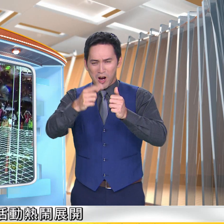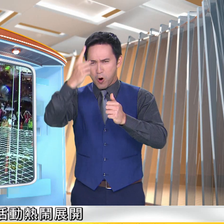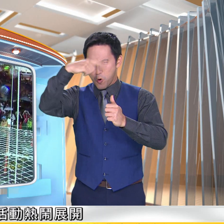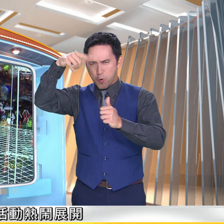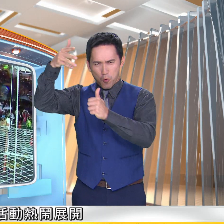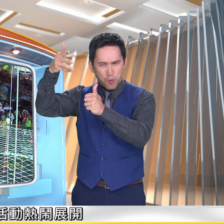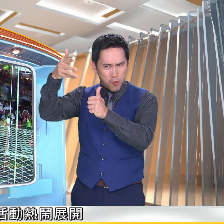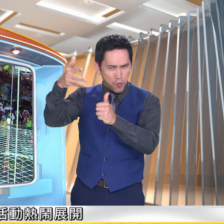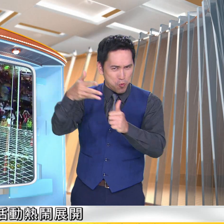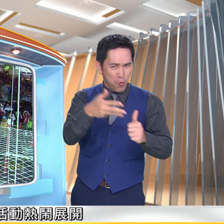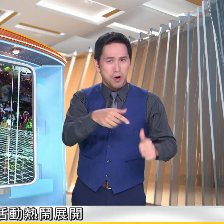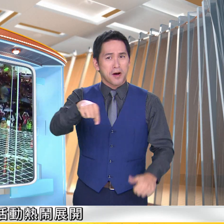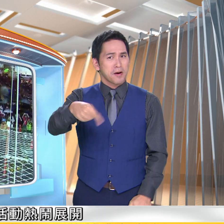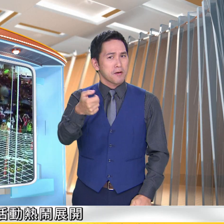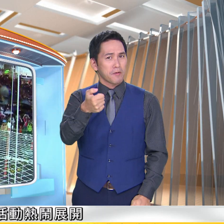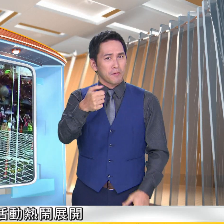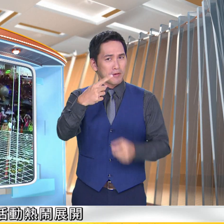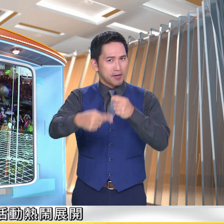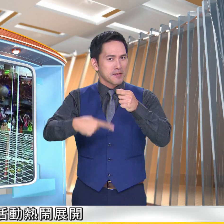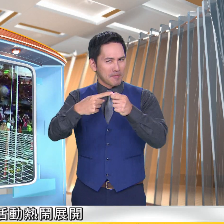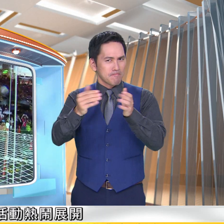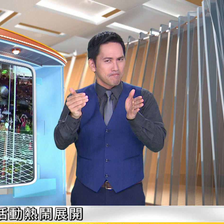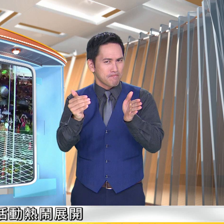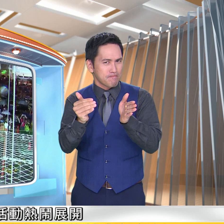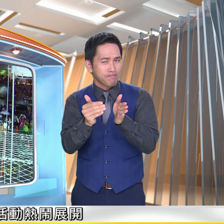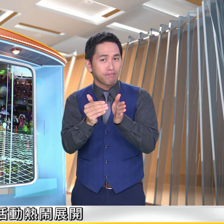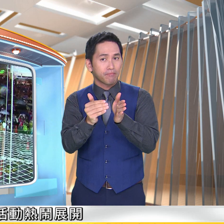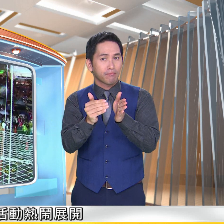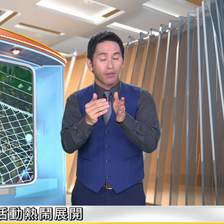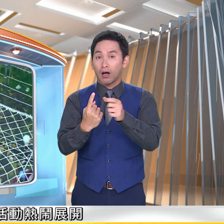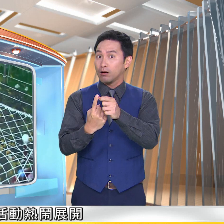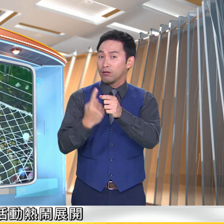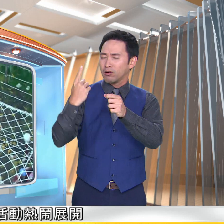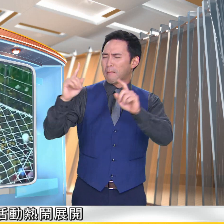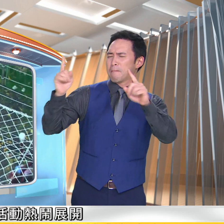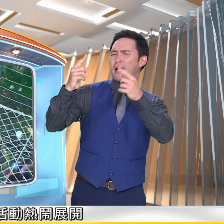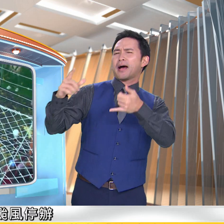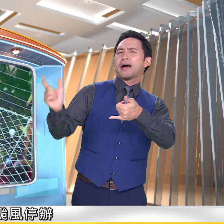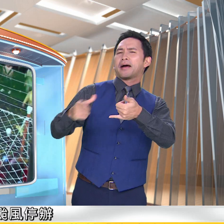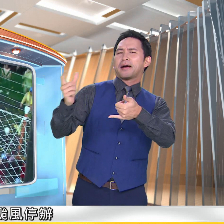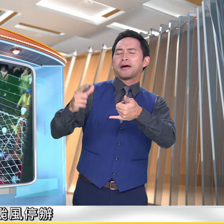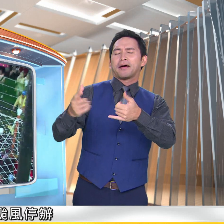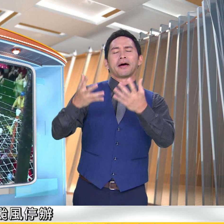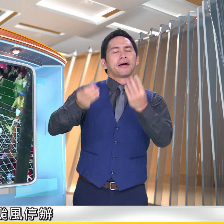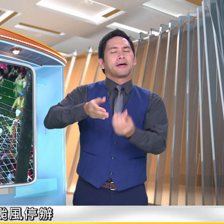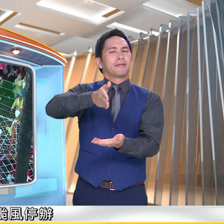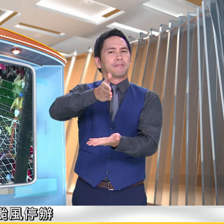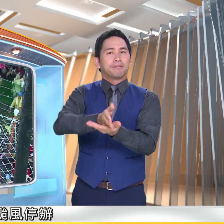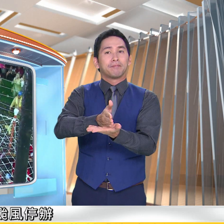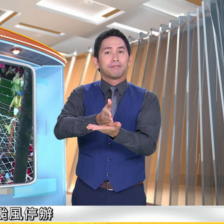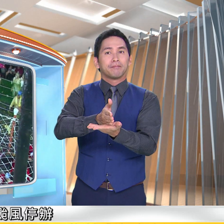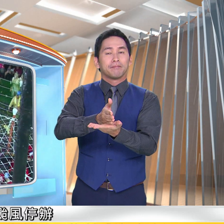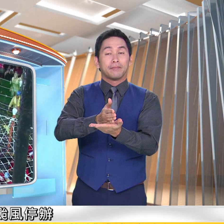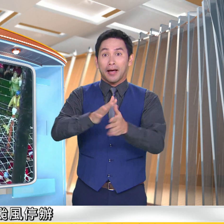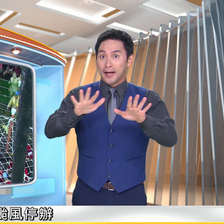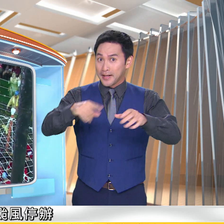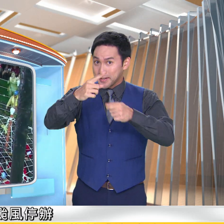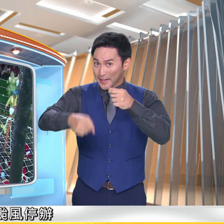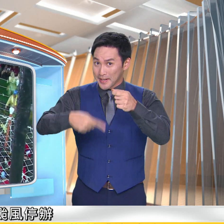春抢孤活动热闹展开。去年因为遇到台风停办，今